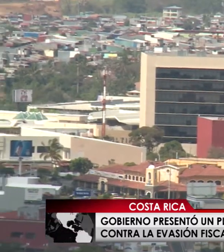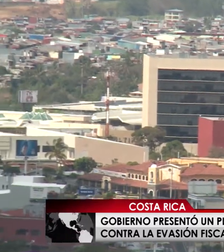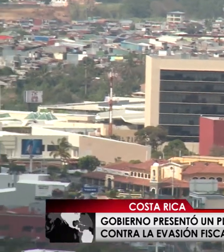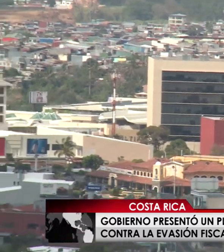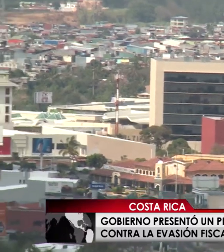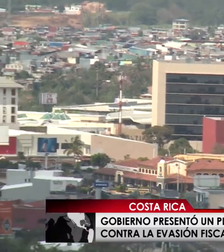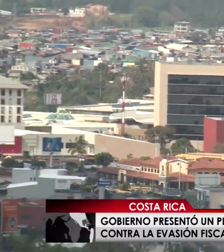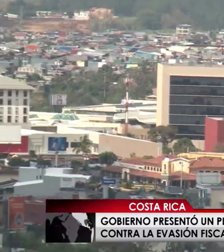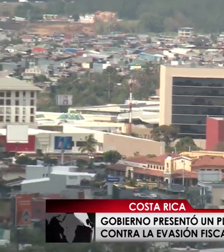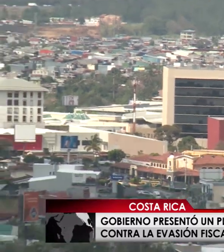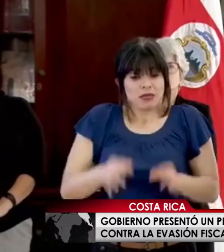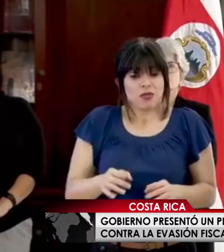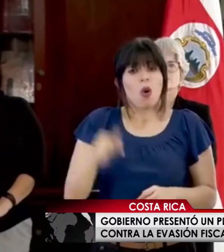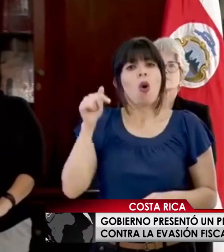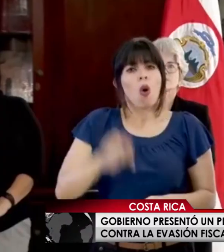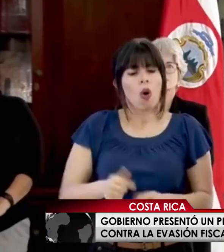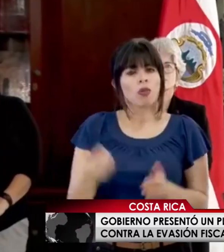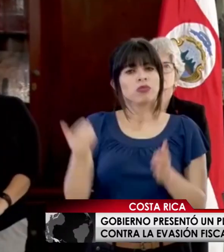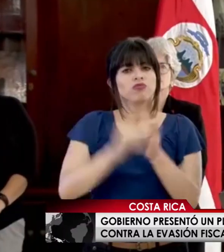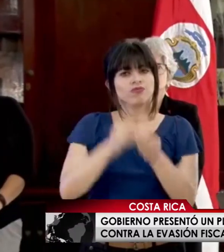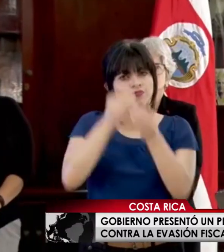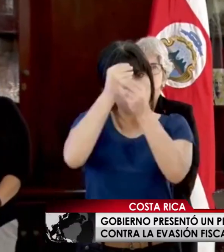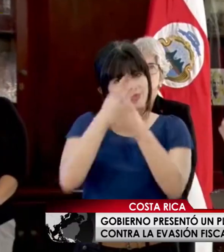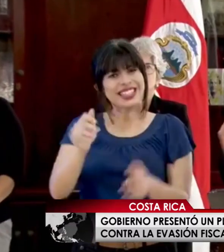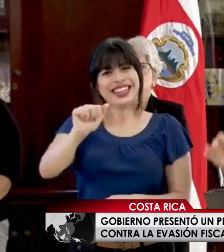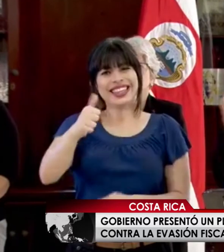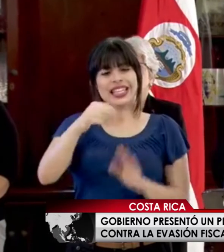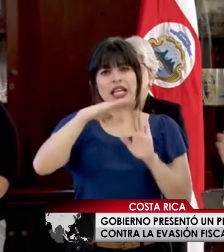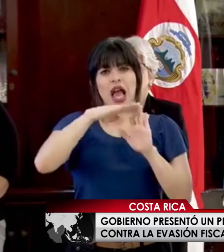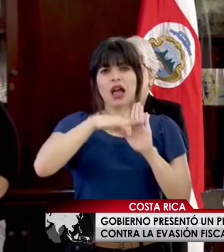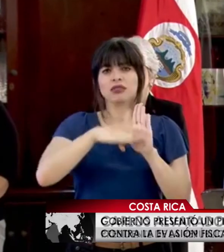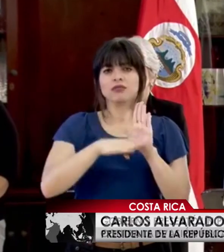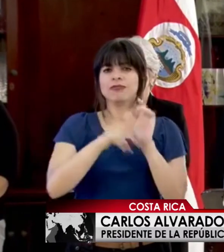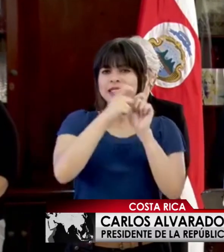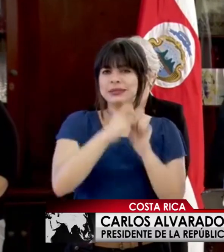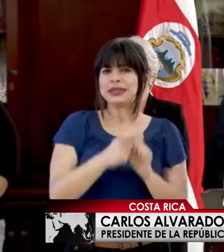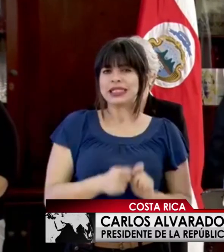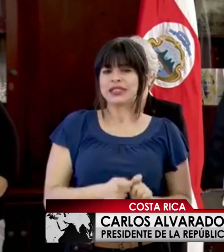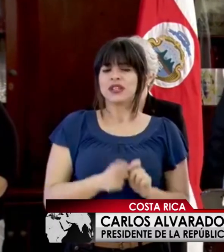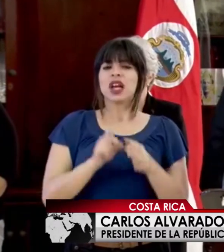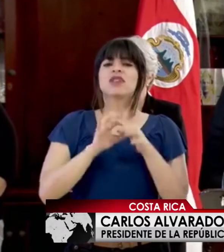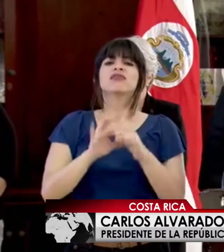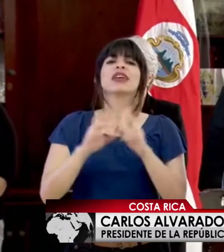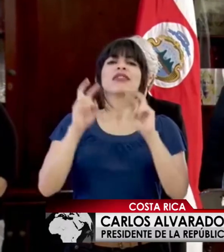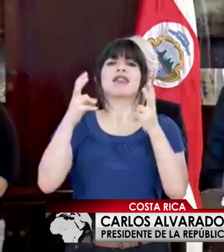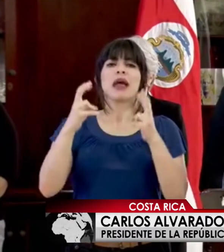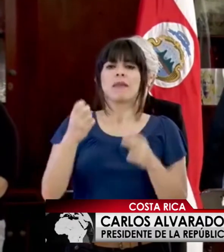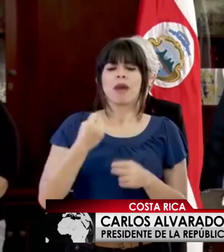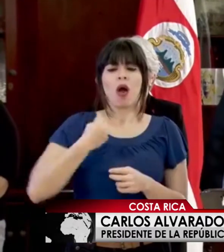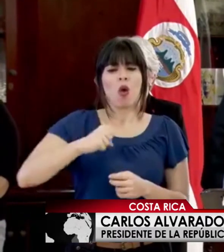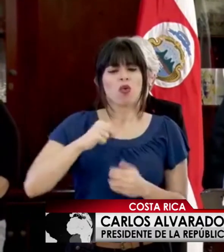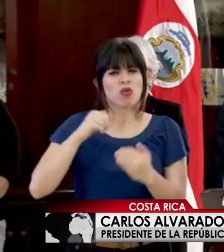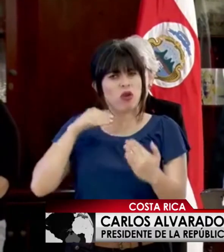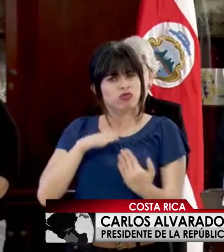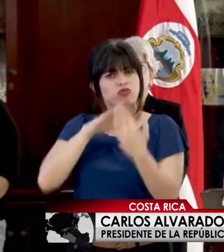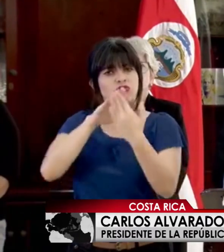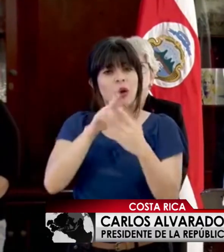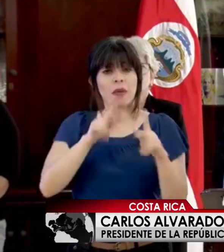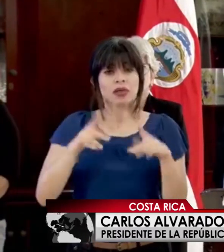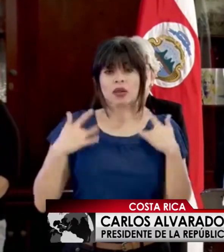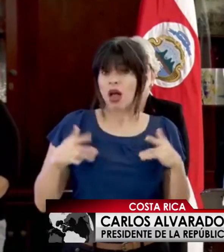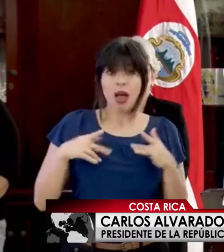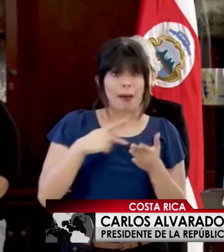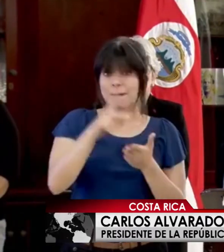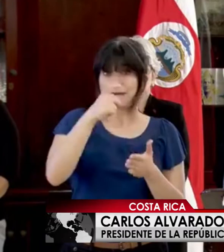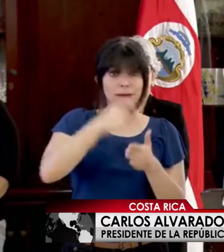o evasión de impuestos y anunciamos diez medidas concretas en materia de combate frontal contra la evasión